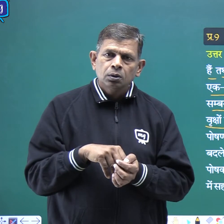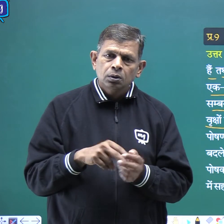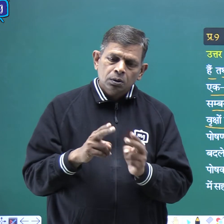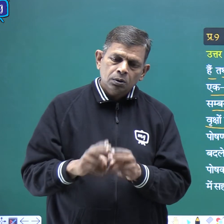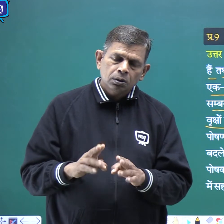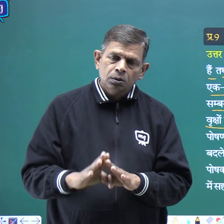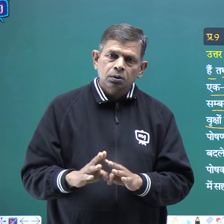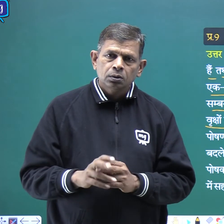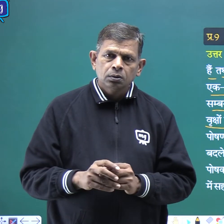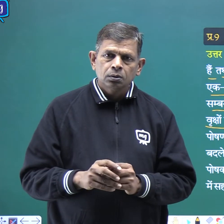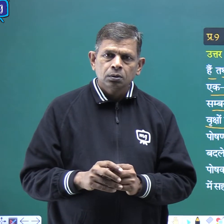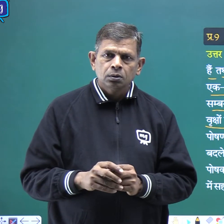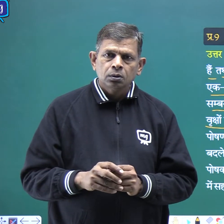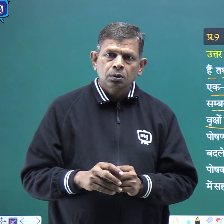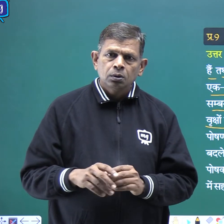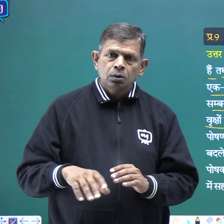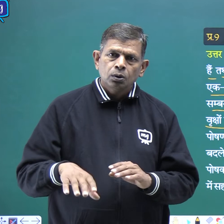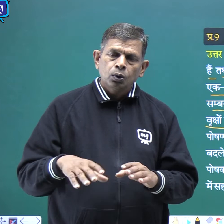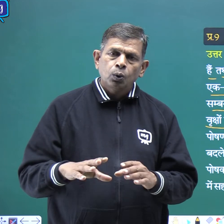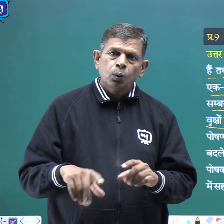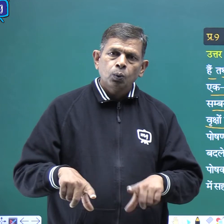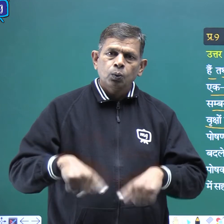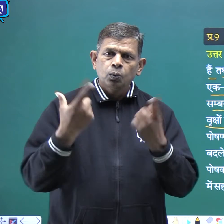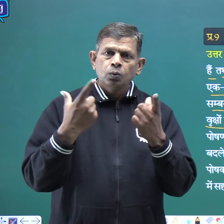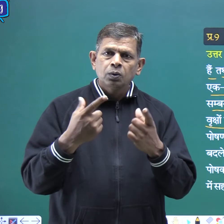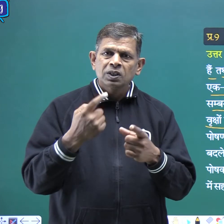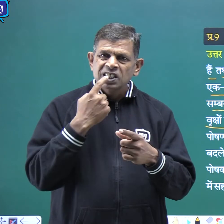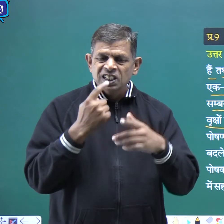रहते हैं। वृक्ष कवक को